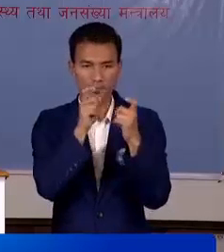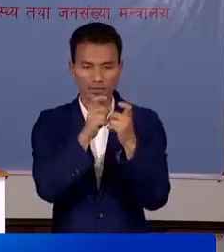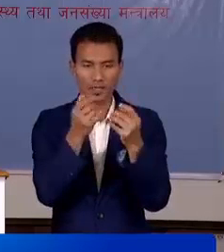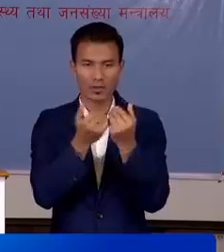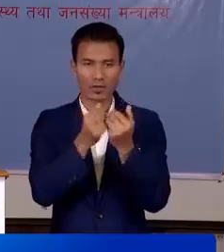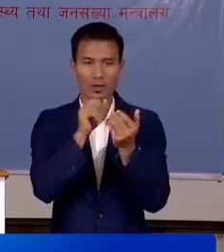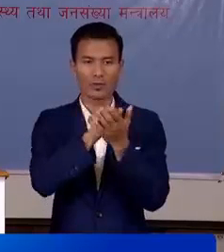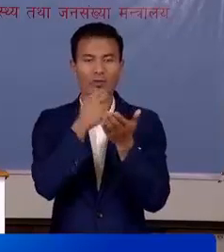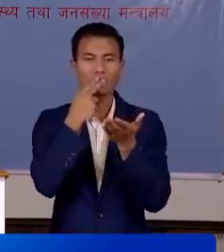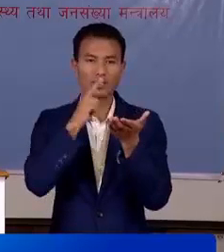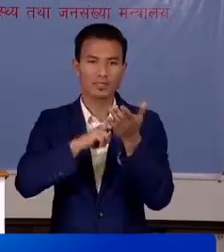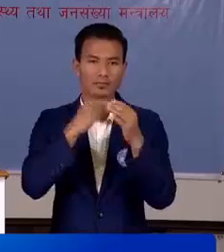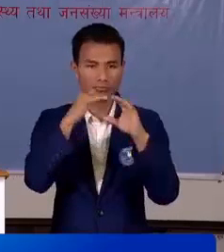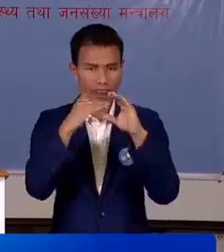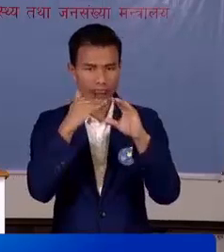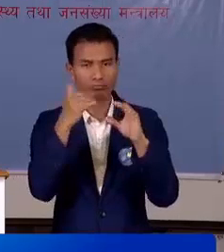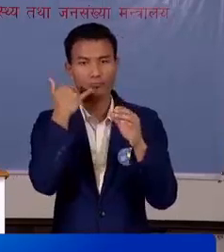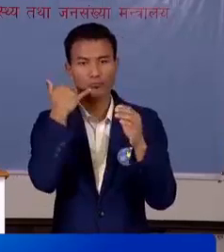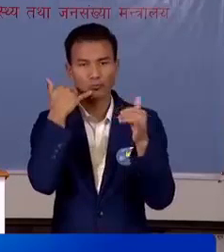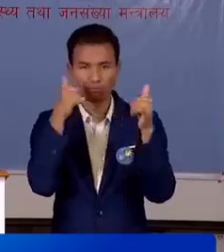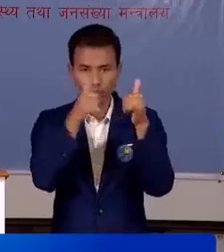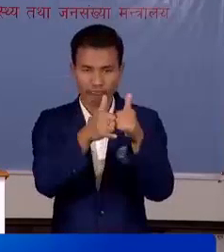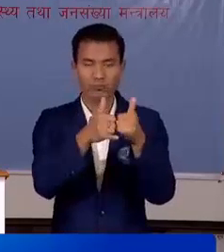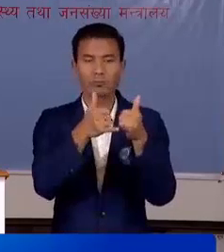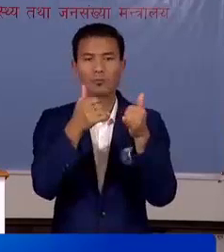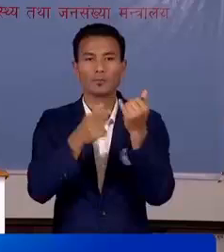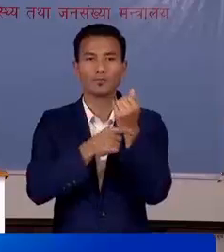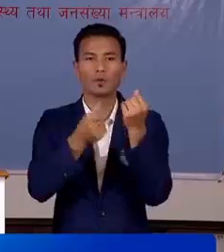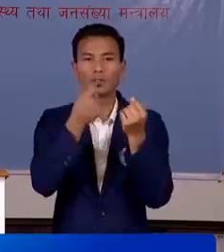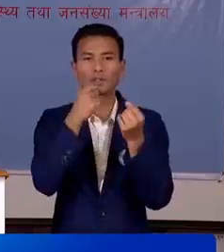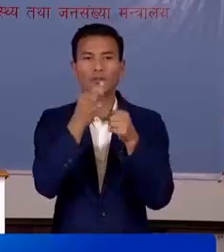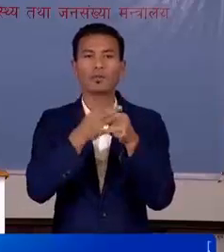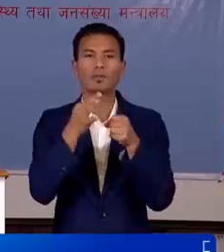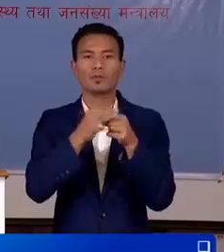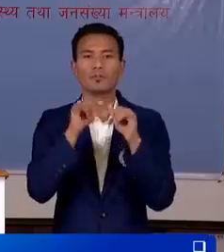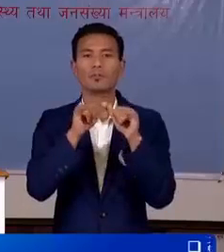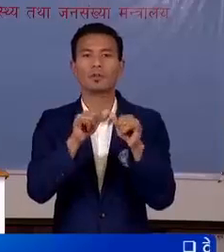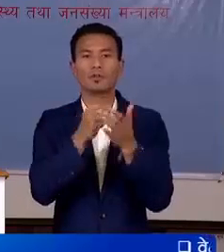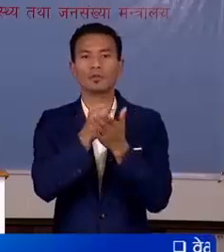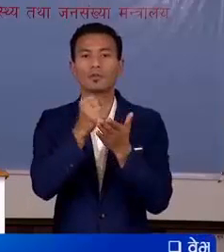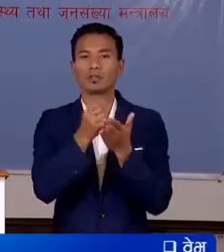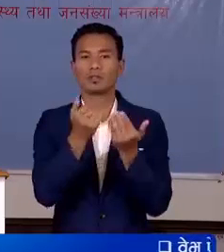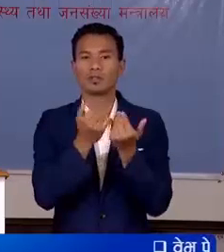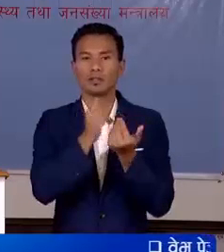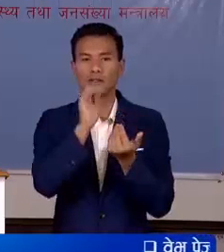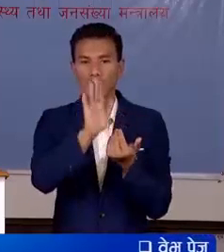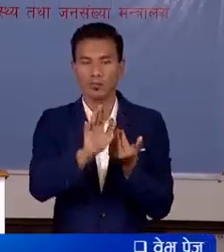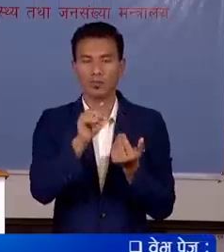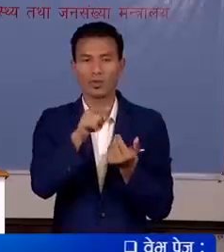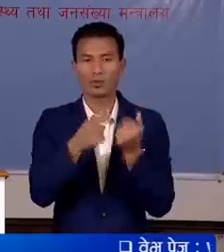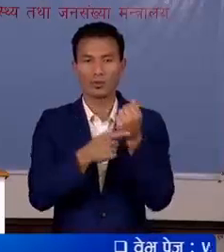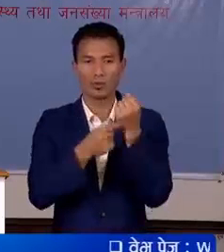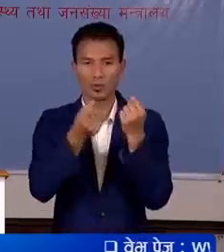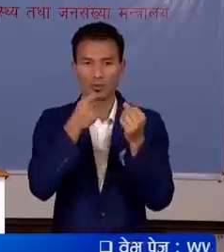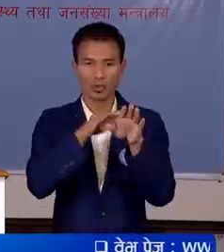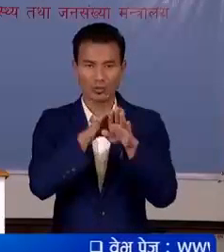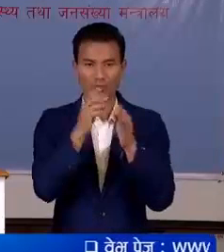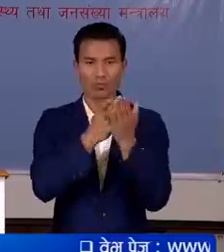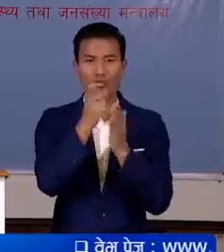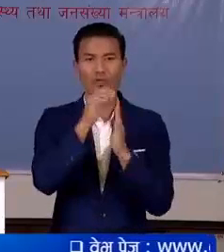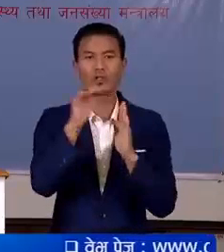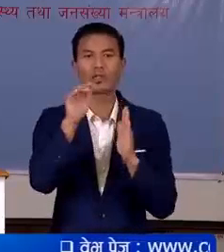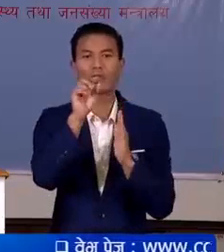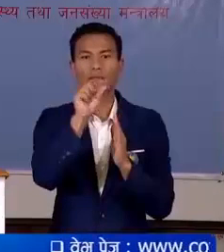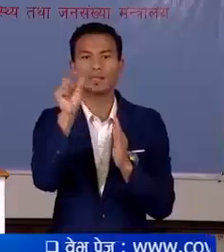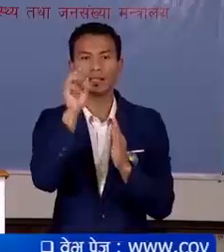पत्राचार अरू गरे रा फोन गर अउसितिको उपलवत लाई इन्सेवर गरने प्रयास गरे गाचुमर यी अउसितियरू गुणस्तरियेता